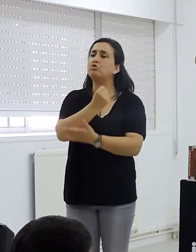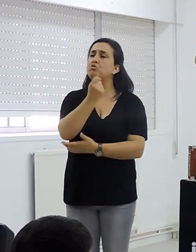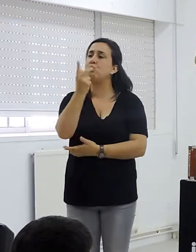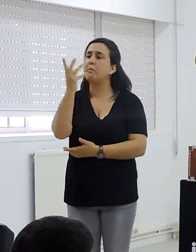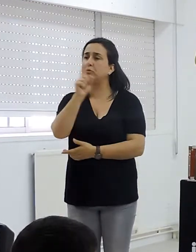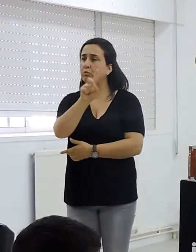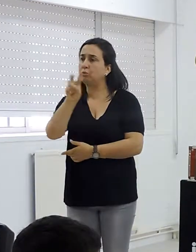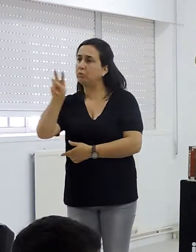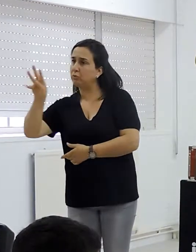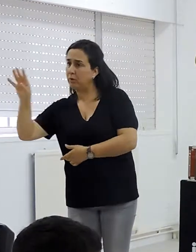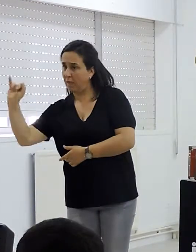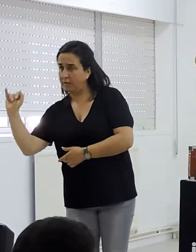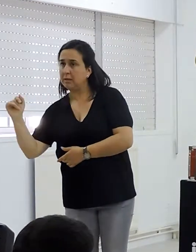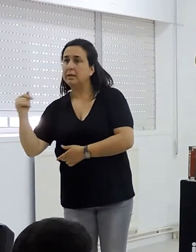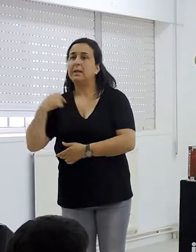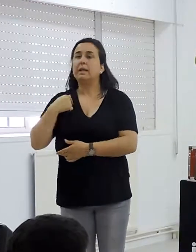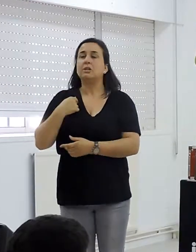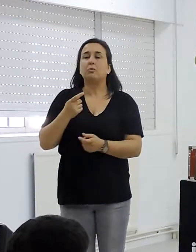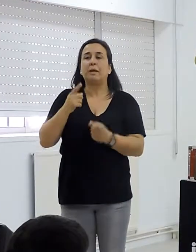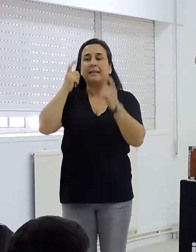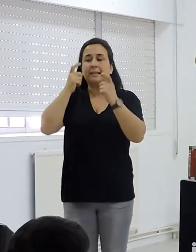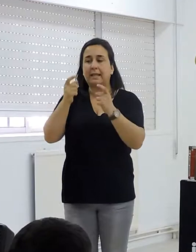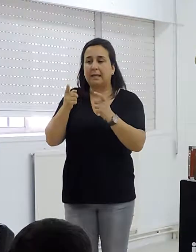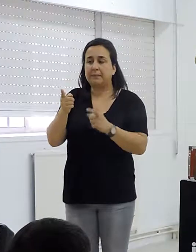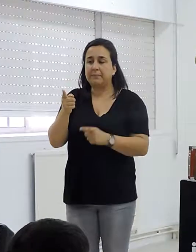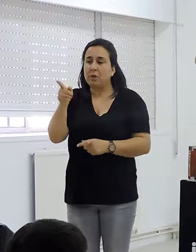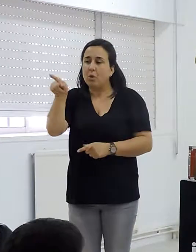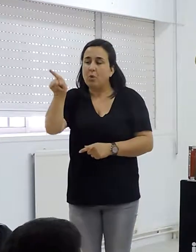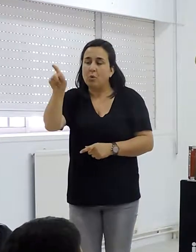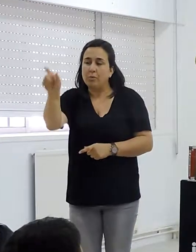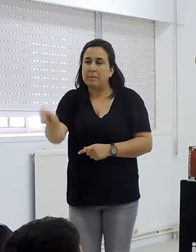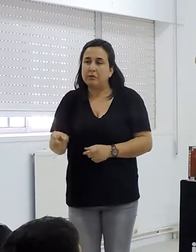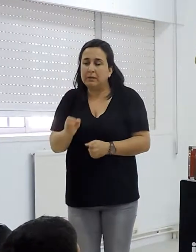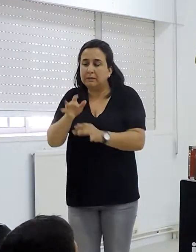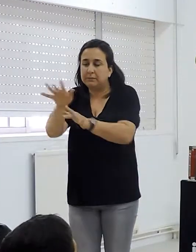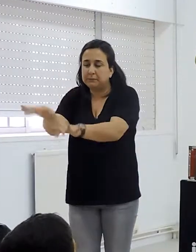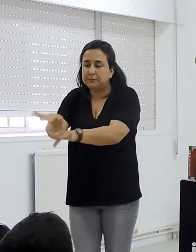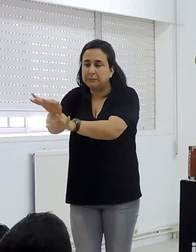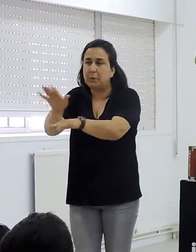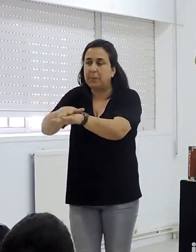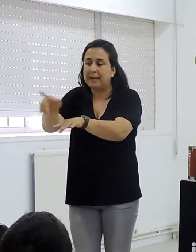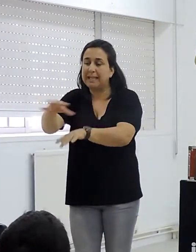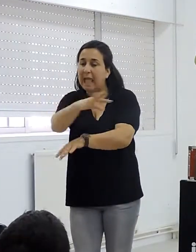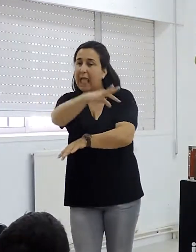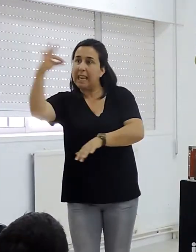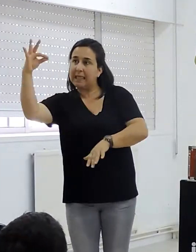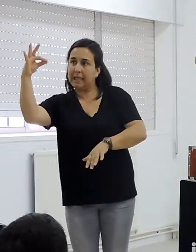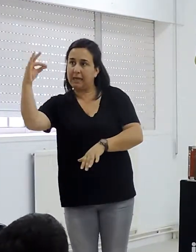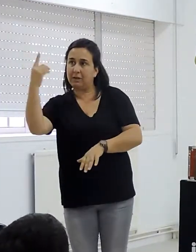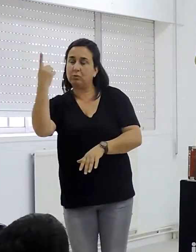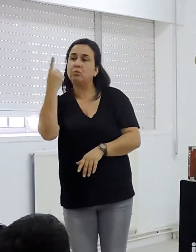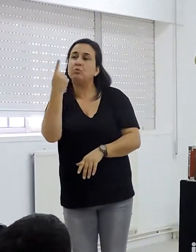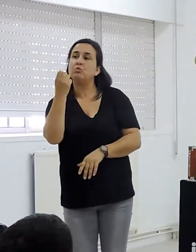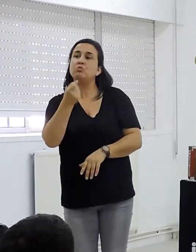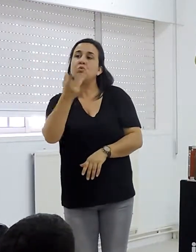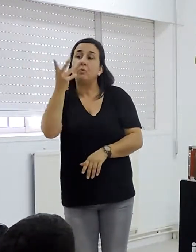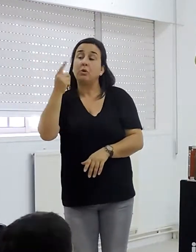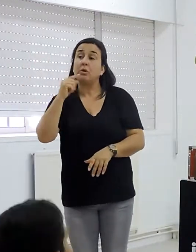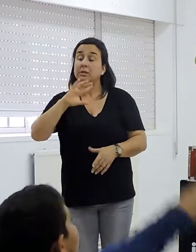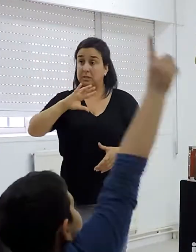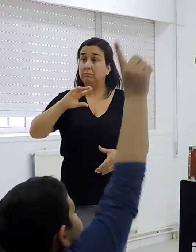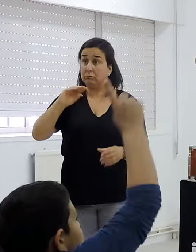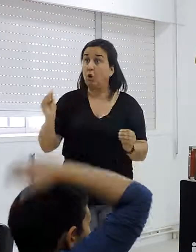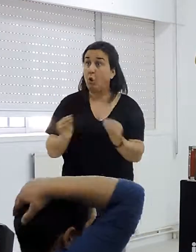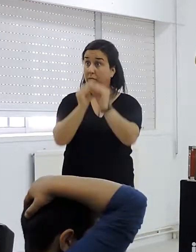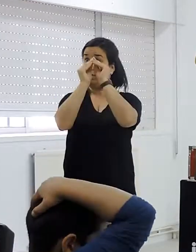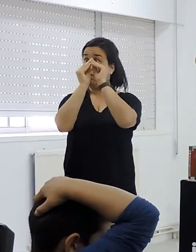¿vale? Y yo voy a tratar de sugestionar a alguien para que elija un número, miraremos el dibujo que está en esa página y si coincide,